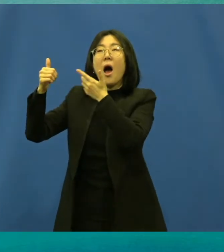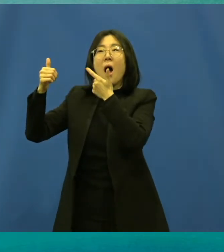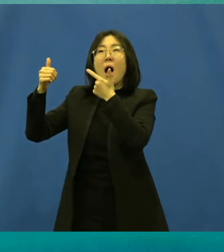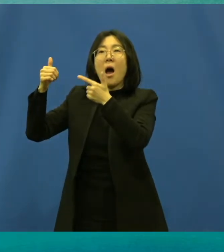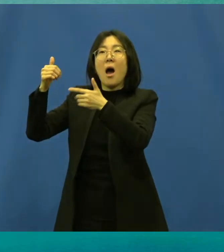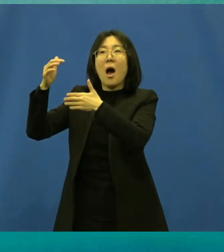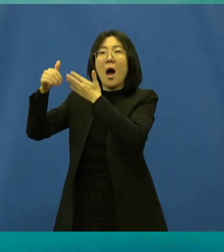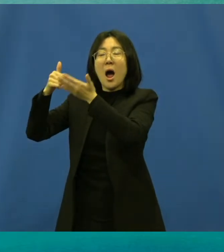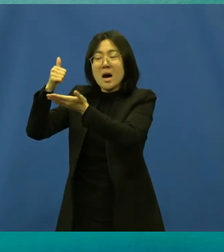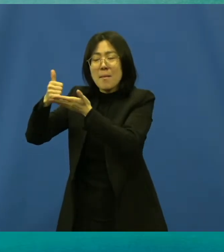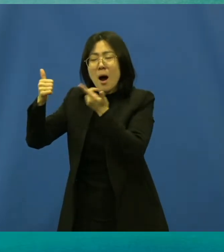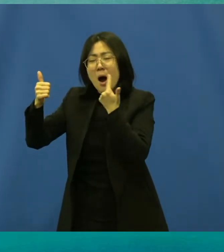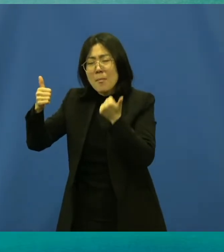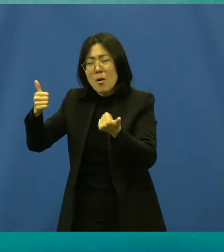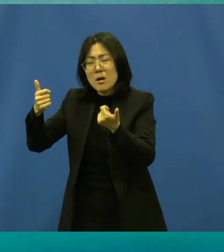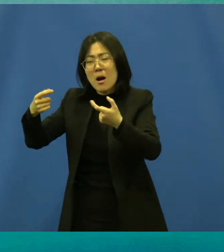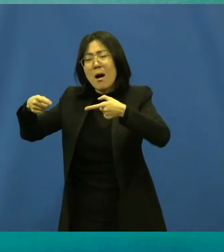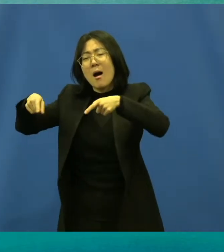둘째 아들이 선택한 그